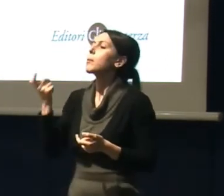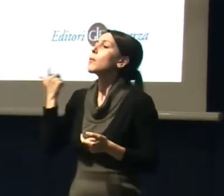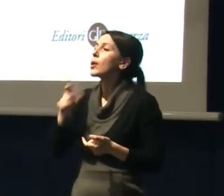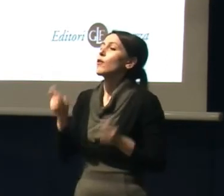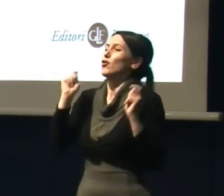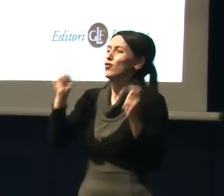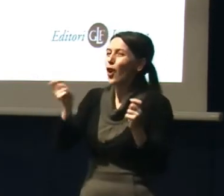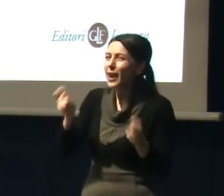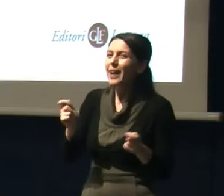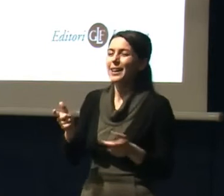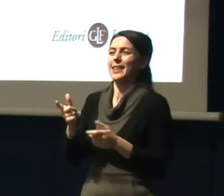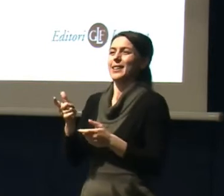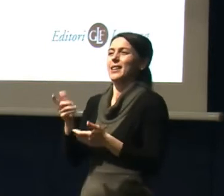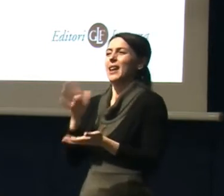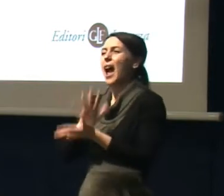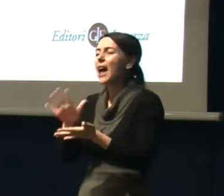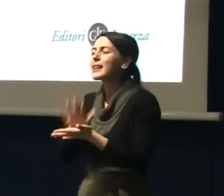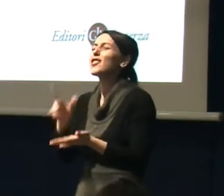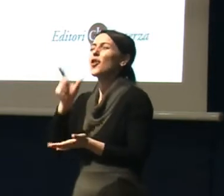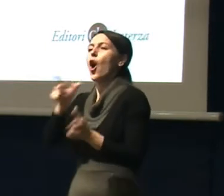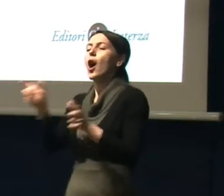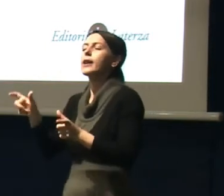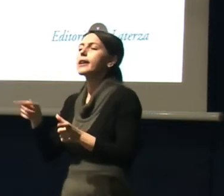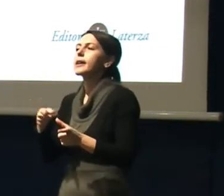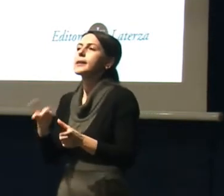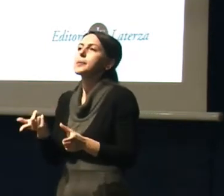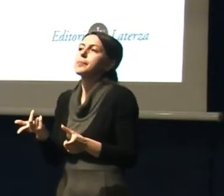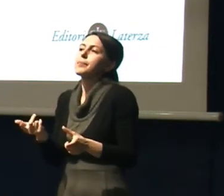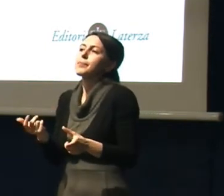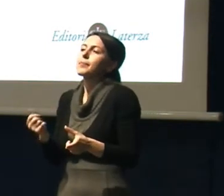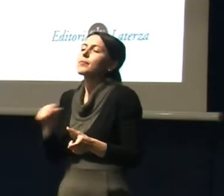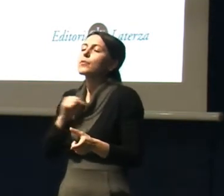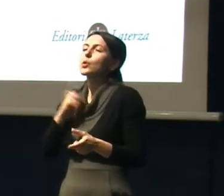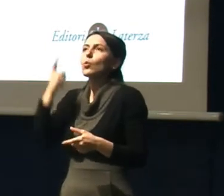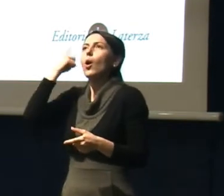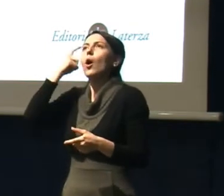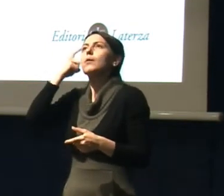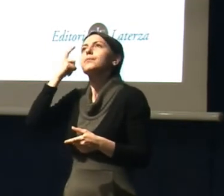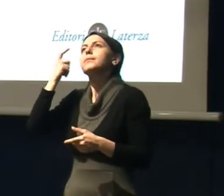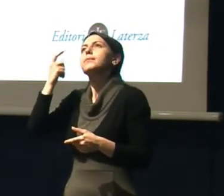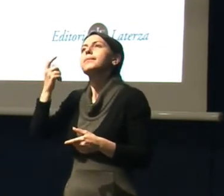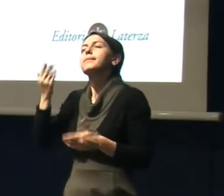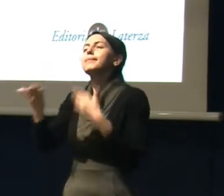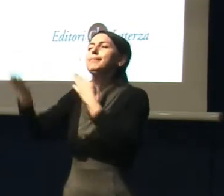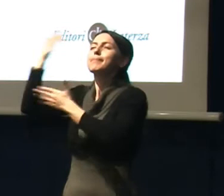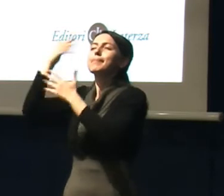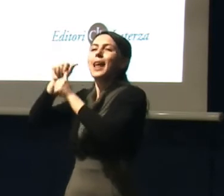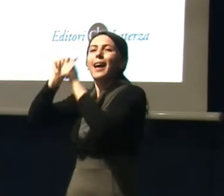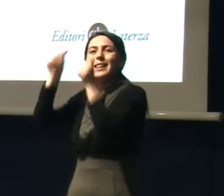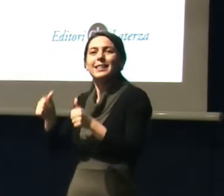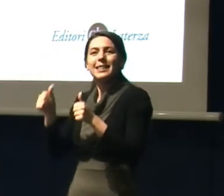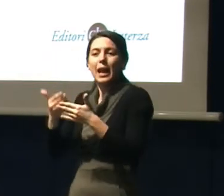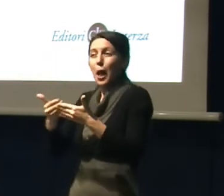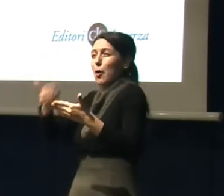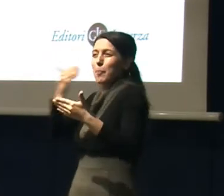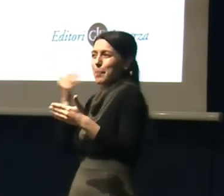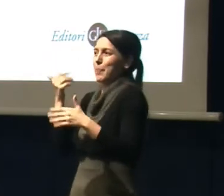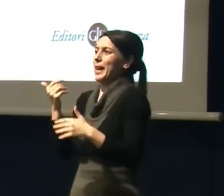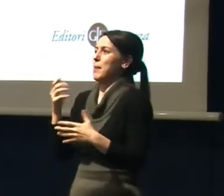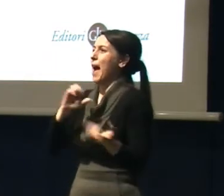editori facevano hanno fatto un mestiere hanno ancora in mente il mestiere precedente alla rivoluzione digitale